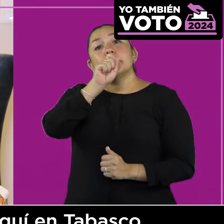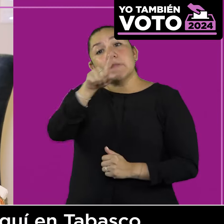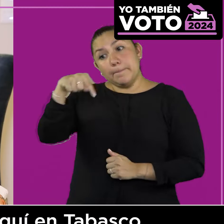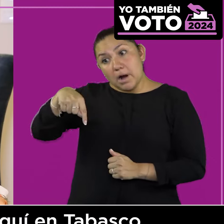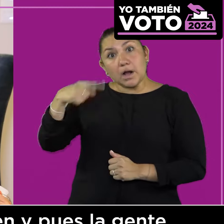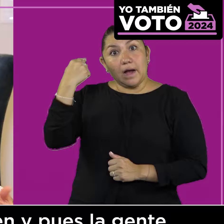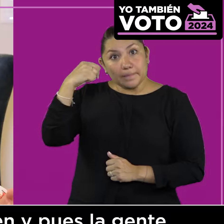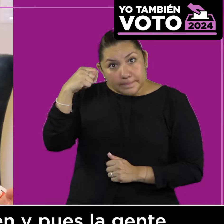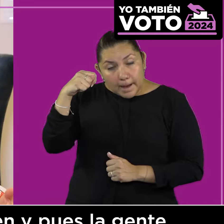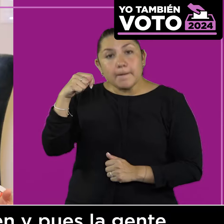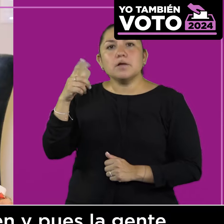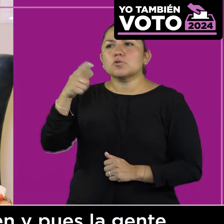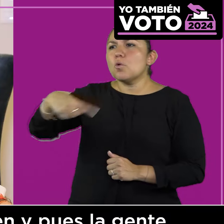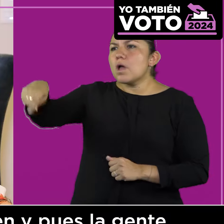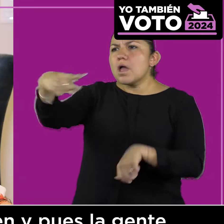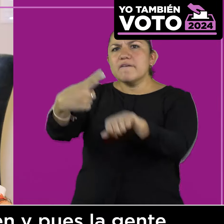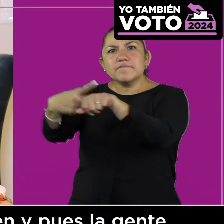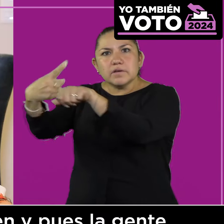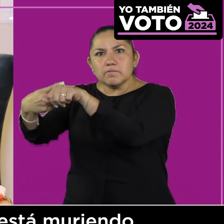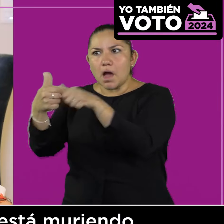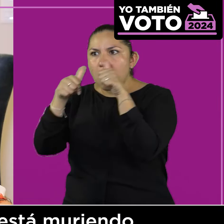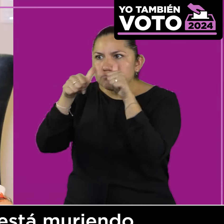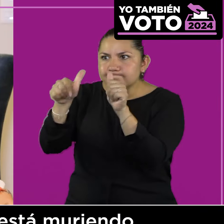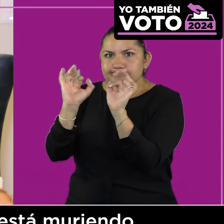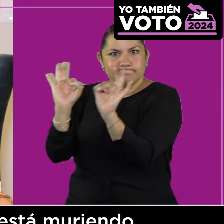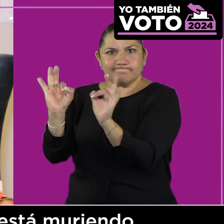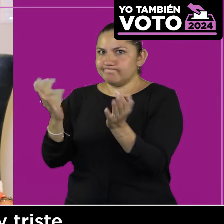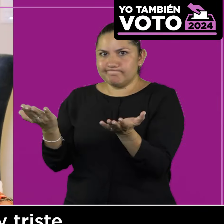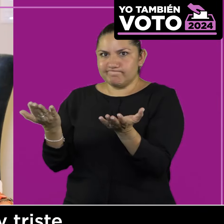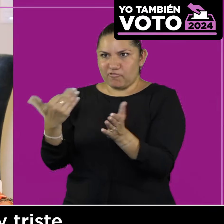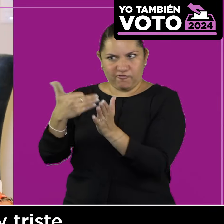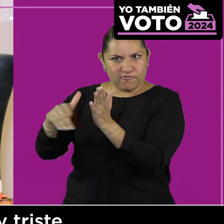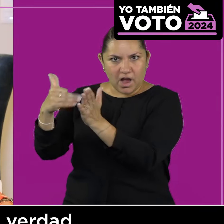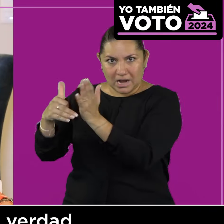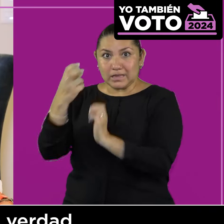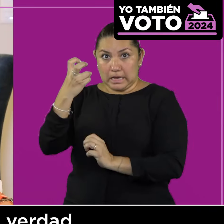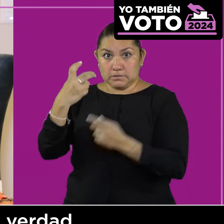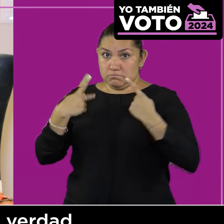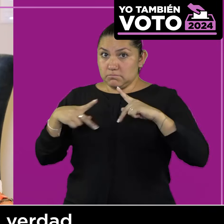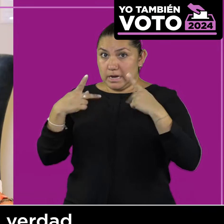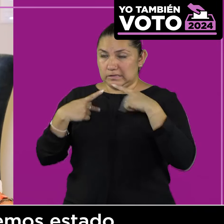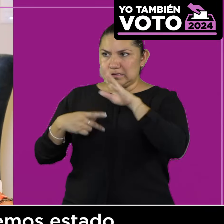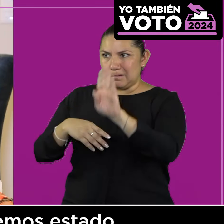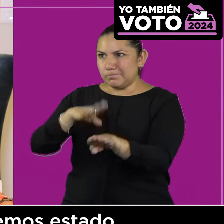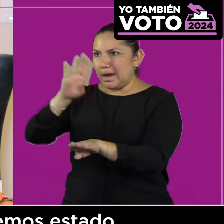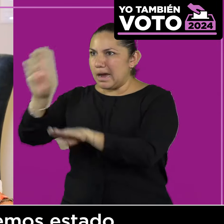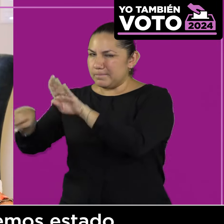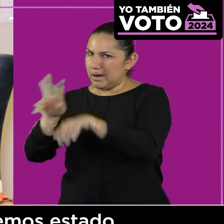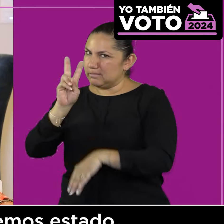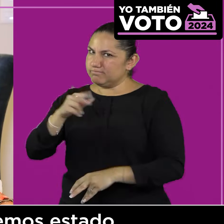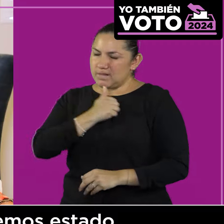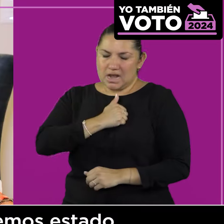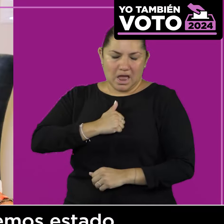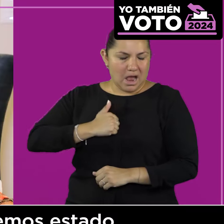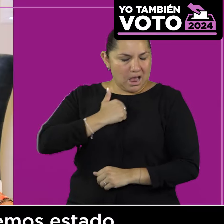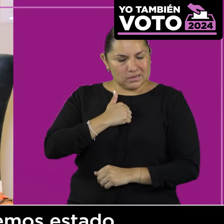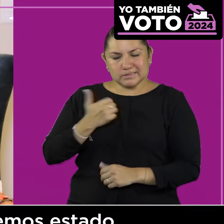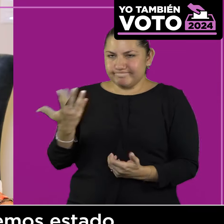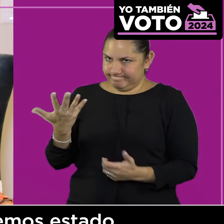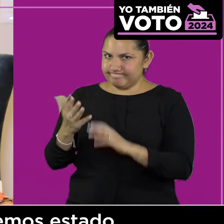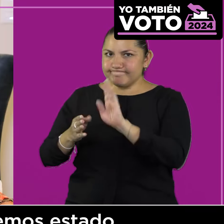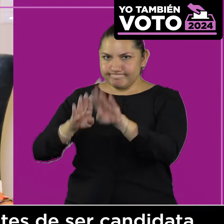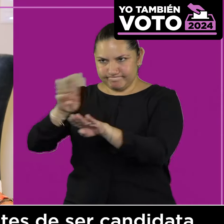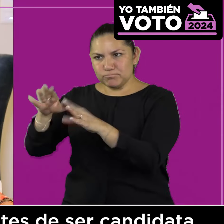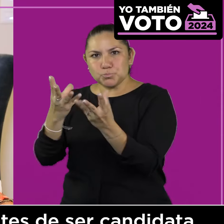también aquí en Tabasco pues no se cubren Y pues la gente realmente se está muriendo es muy triste pero es verdad Entonces hemos